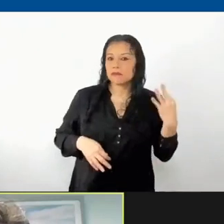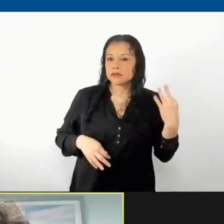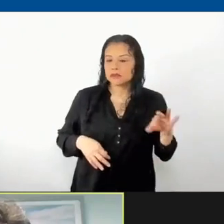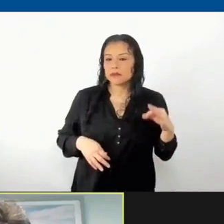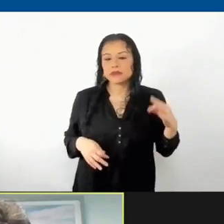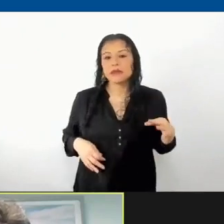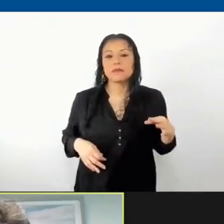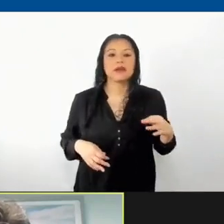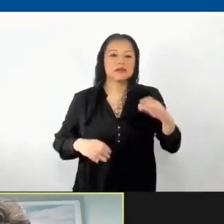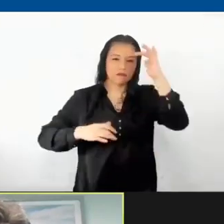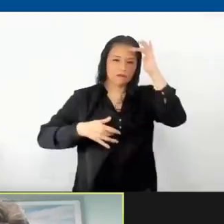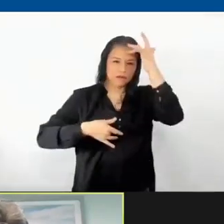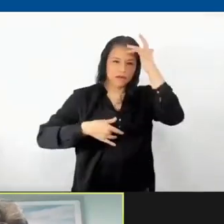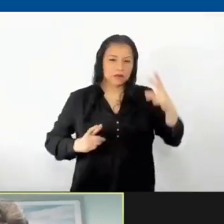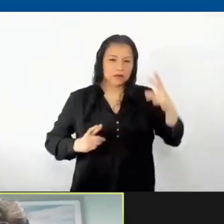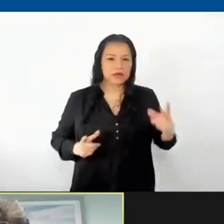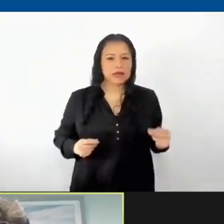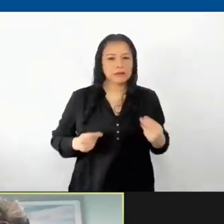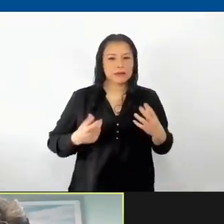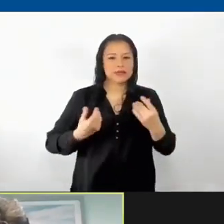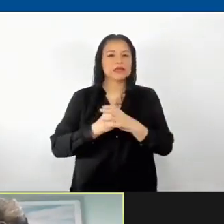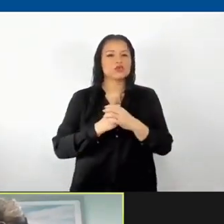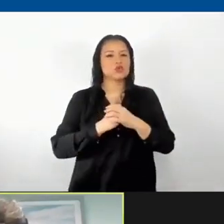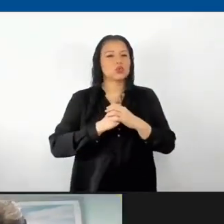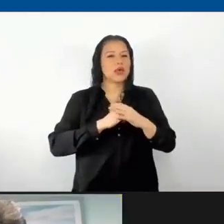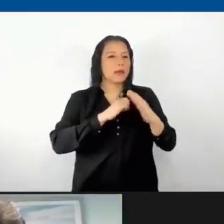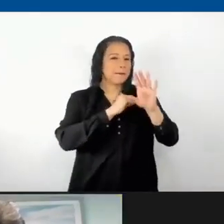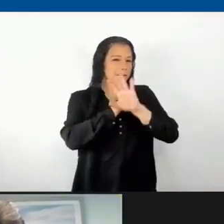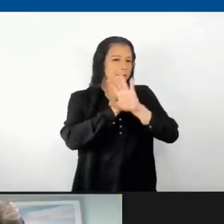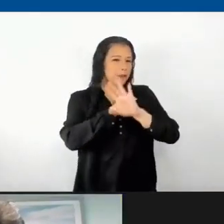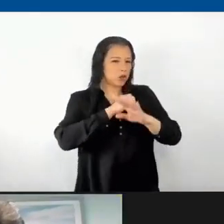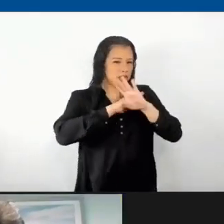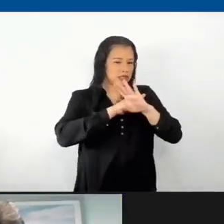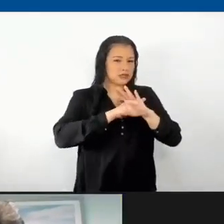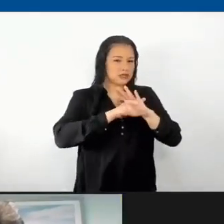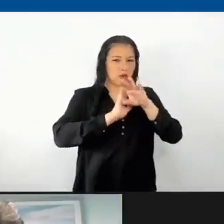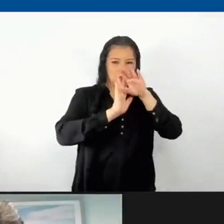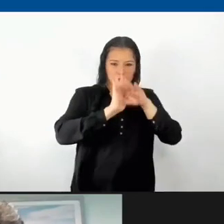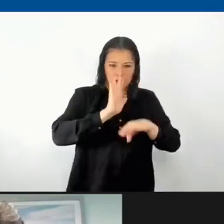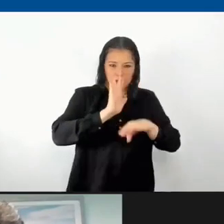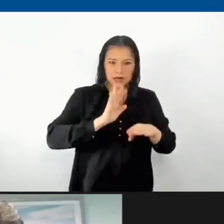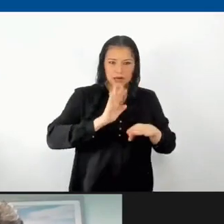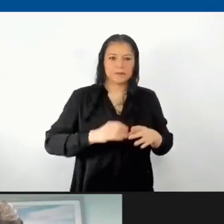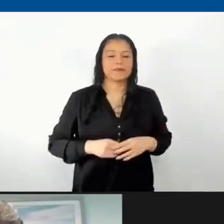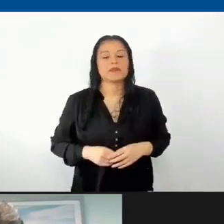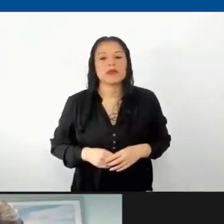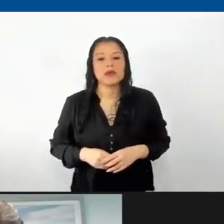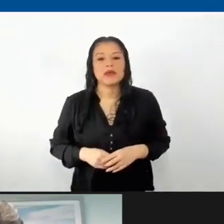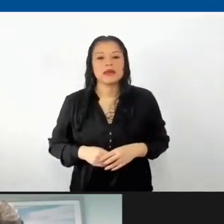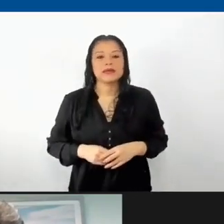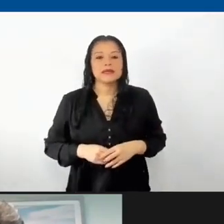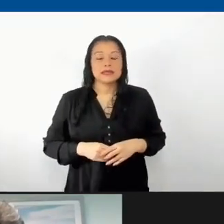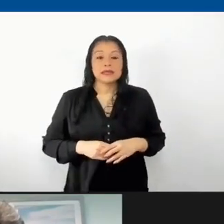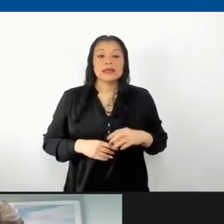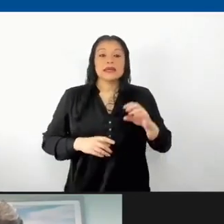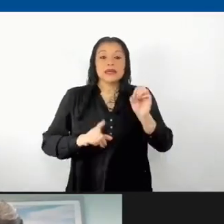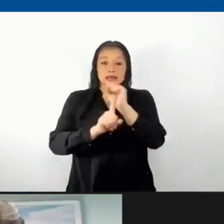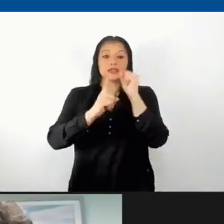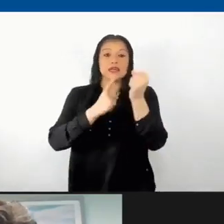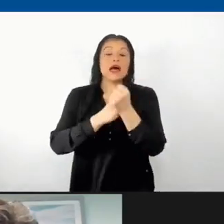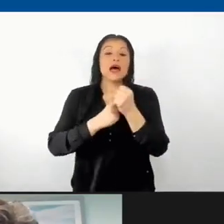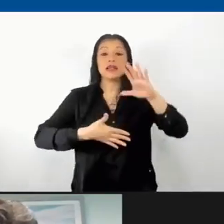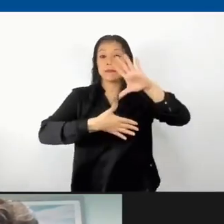estos pacientes tienen las defensas bajas? Muy bien, la Sociedad Americana del Cáncer, aquí en Estados